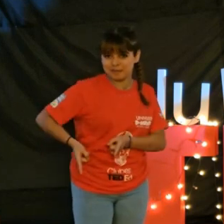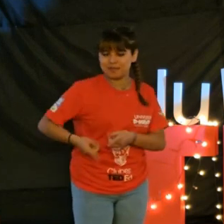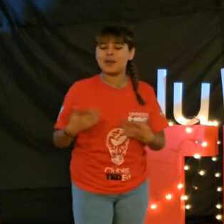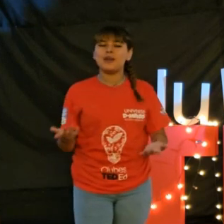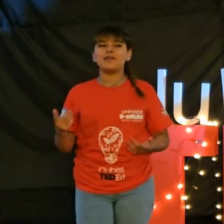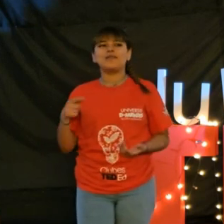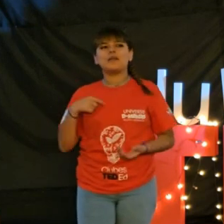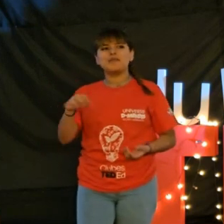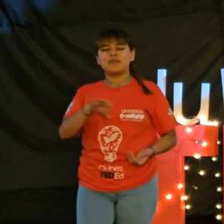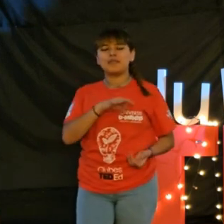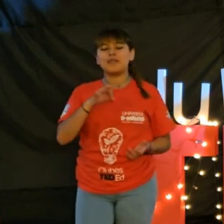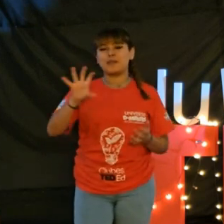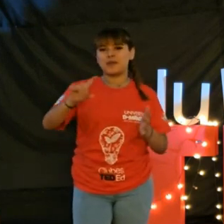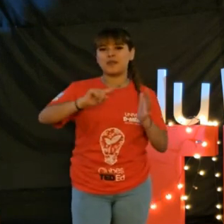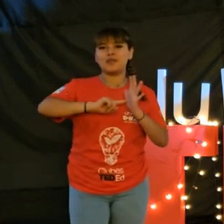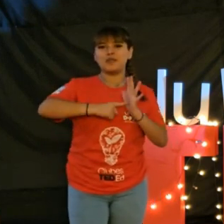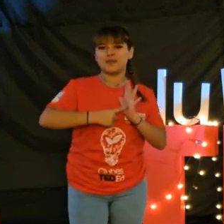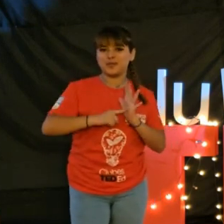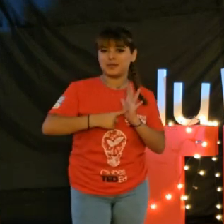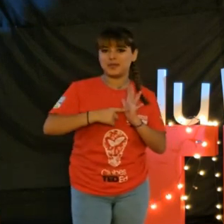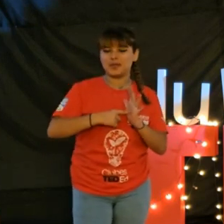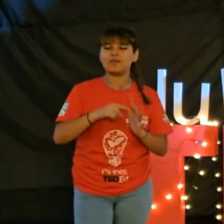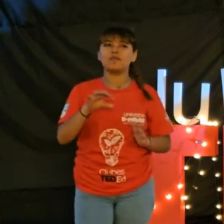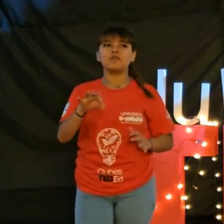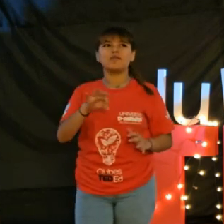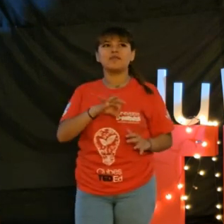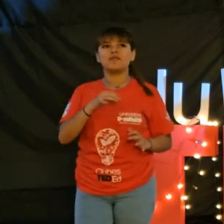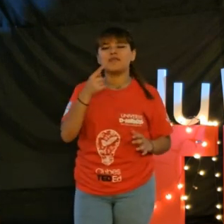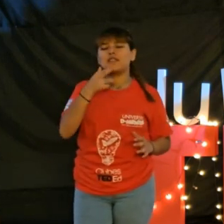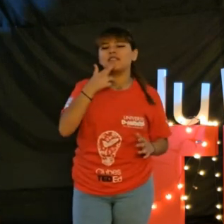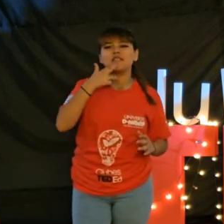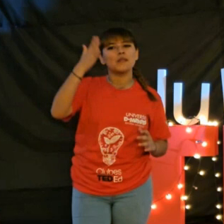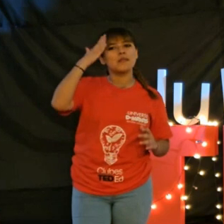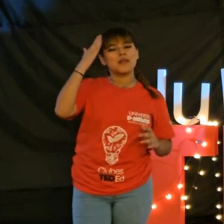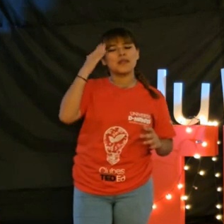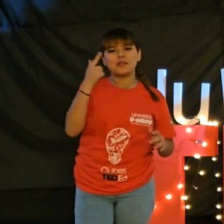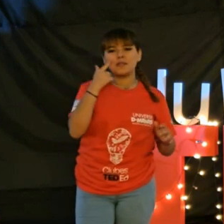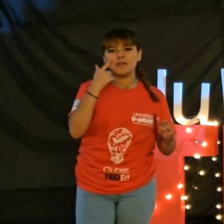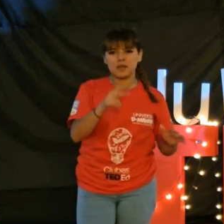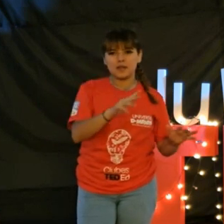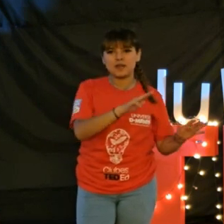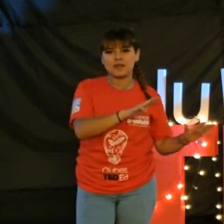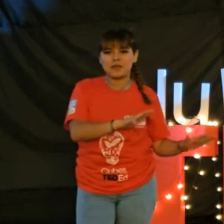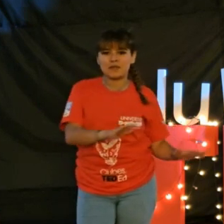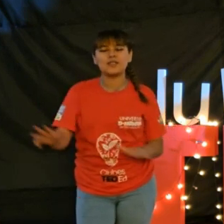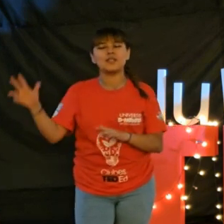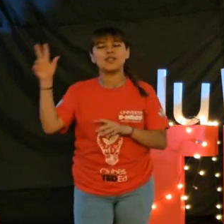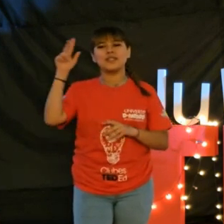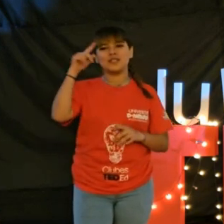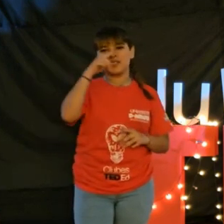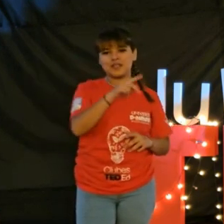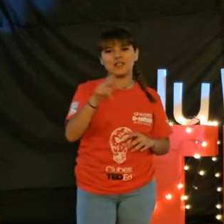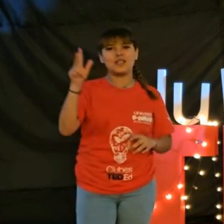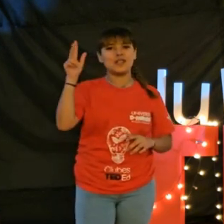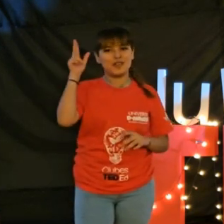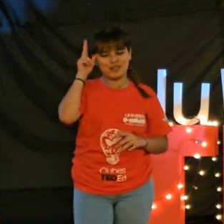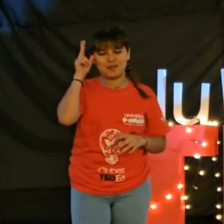Él es sordo y mito. Nació en la provincia de Buenos Aires en 1878.